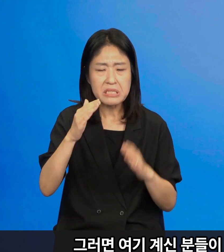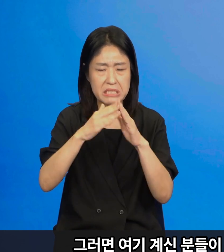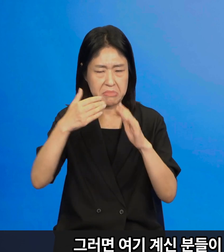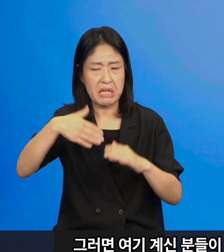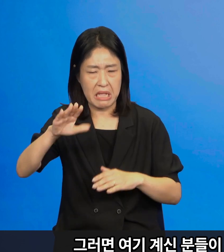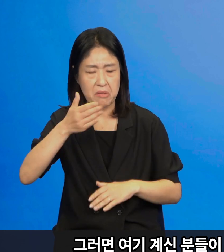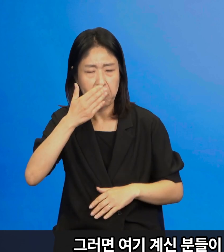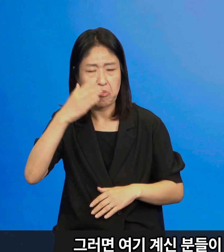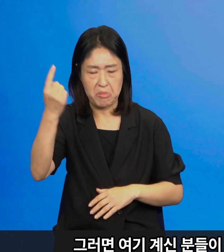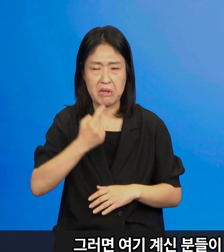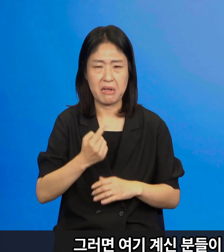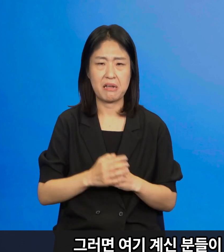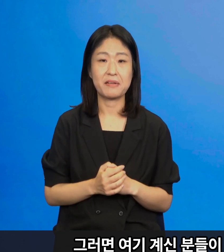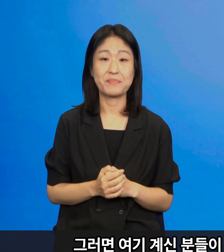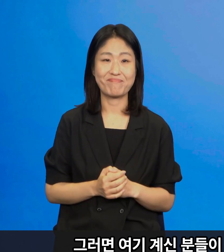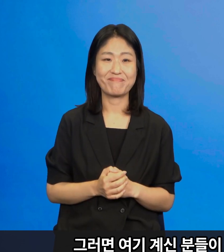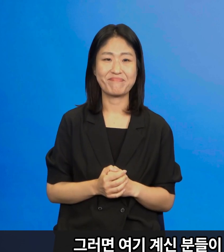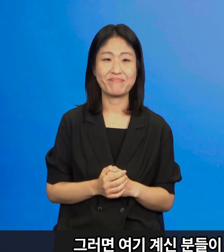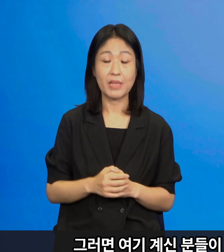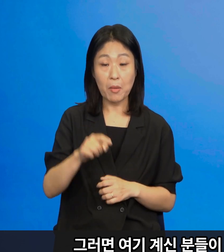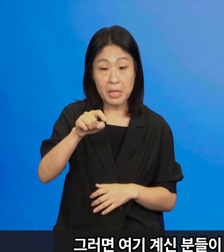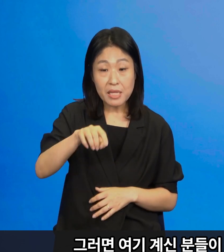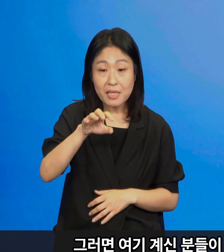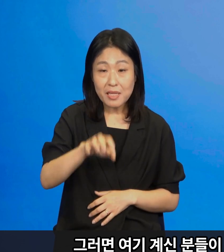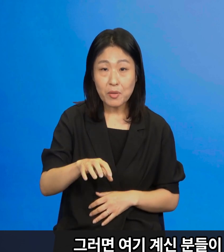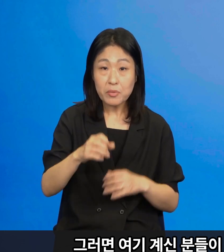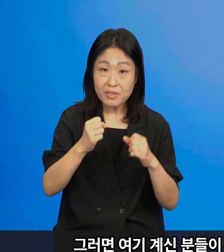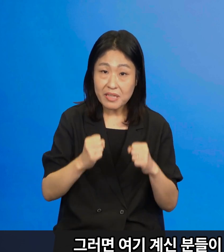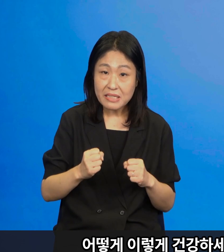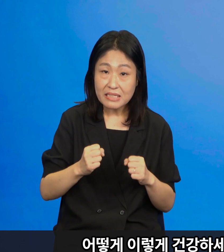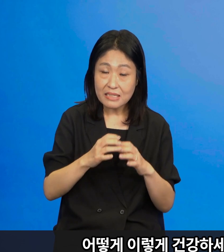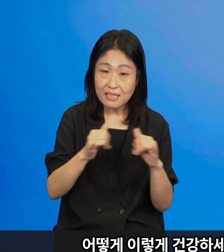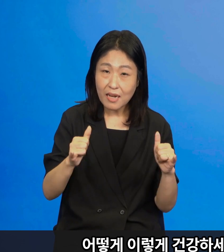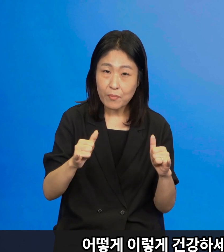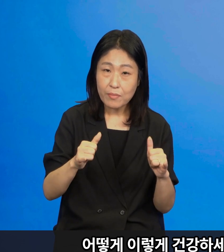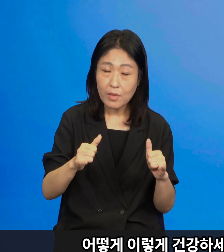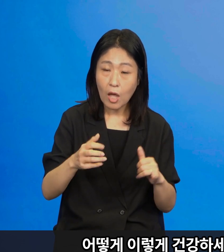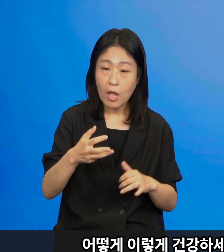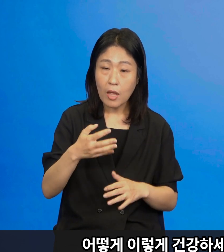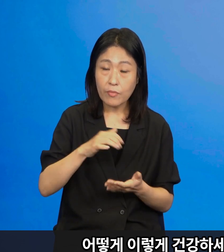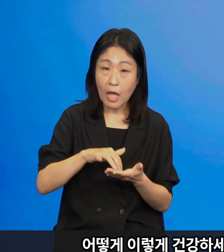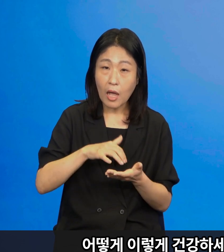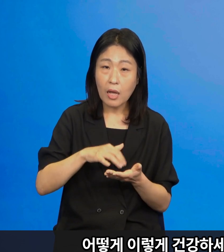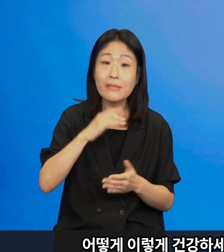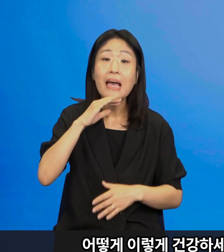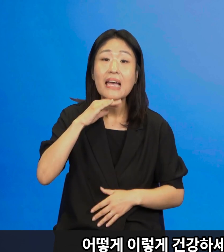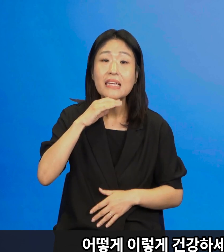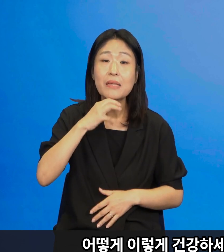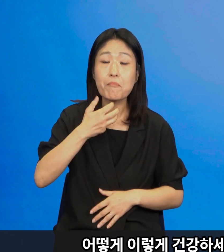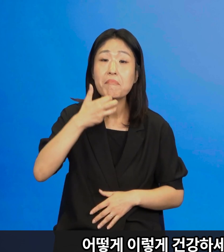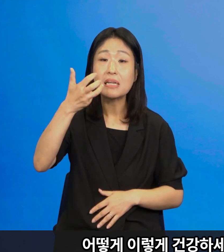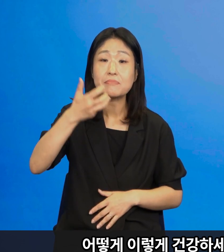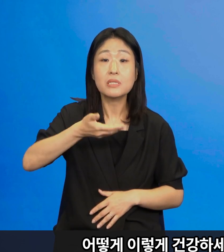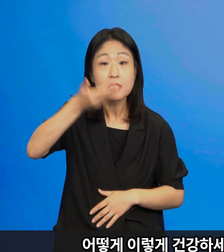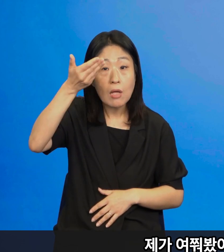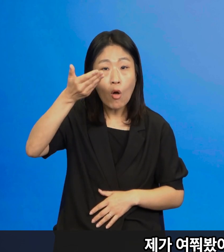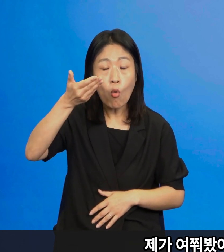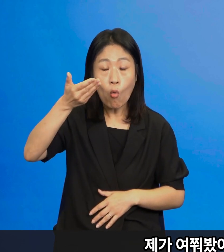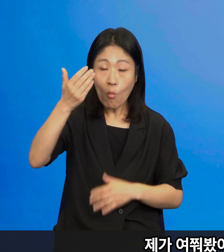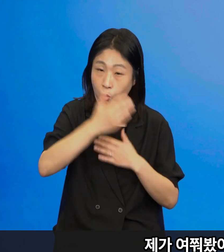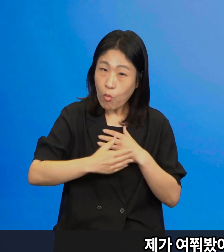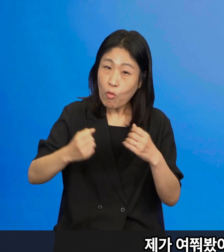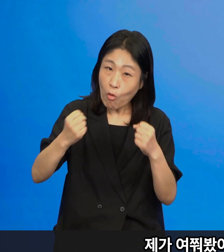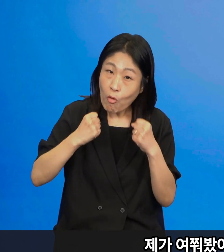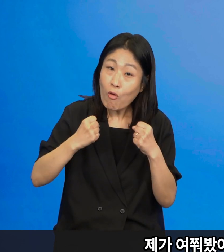그러면 여기 계신 분들이 다 80세 이상이시라는 건데 어떻게 이렇게 건강하세요? 너무 정정하신 것 같아요.